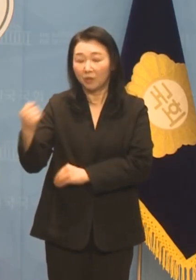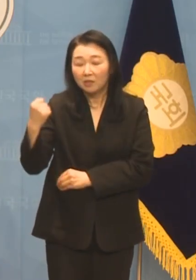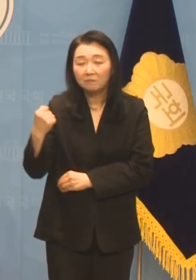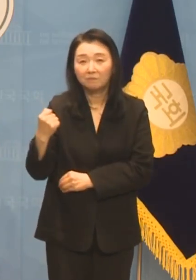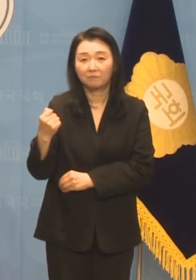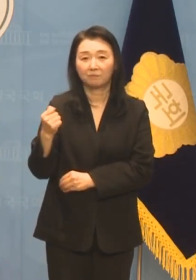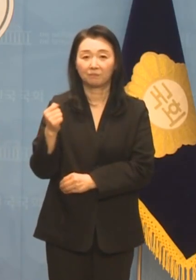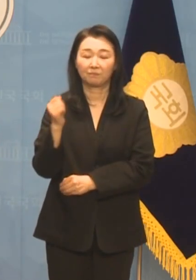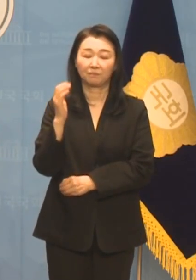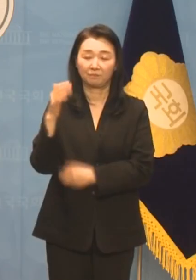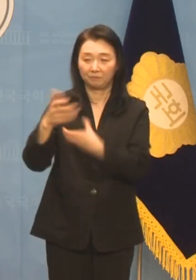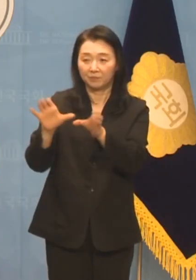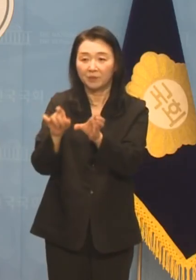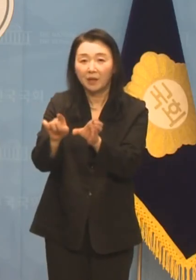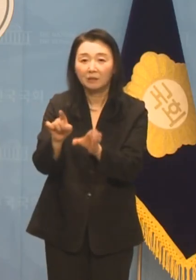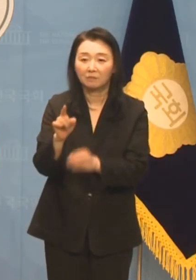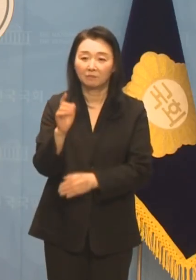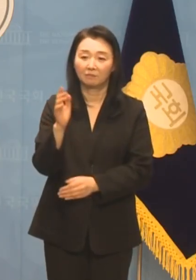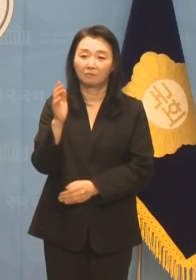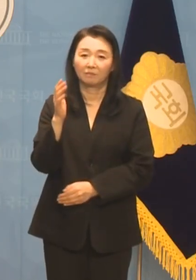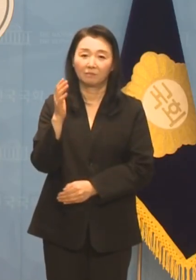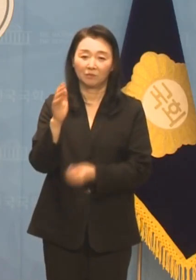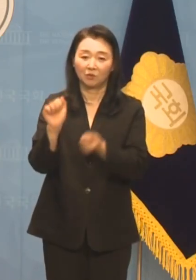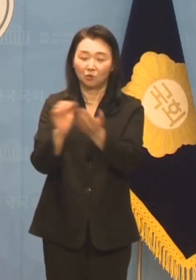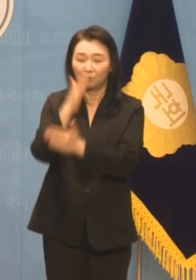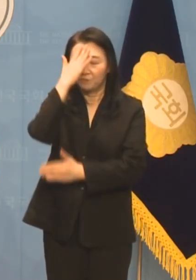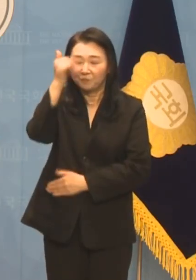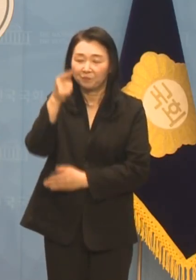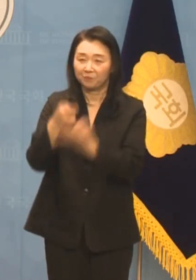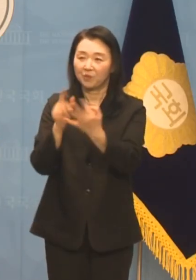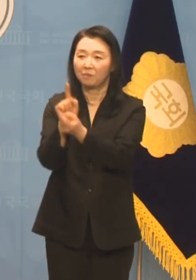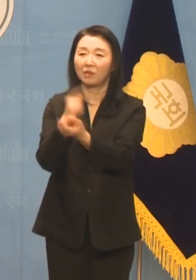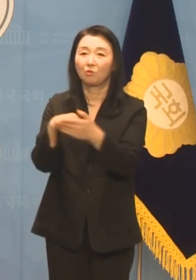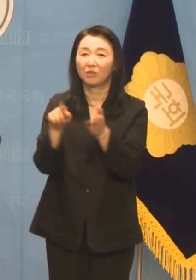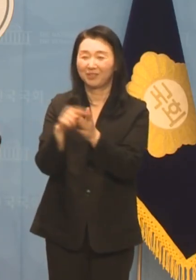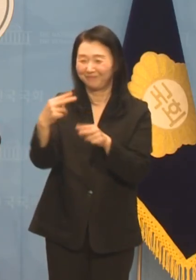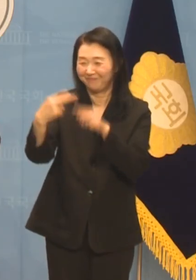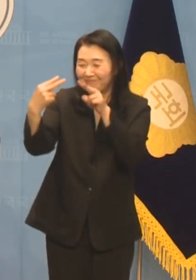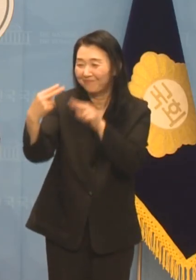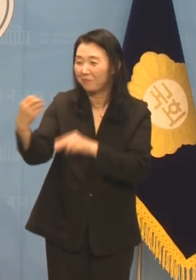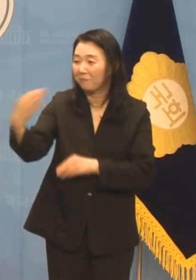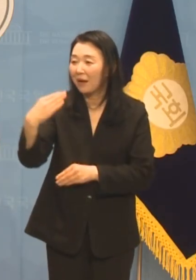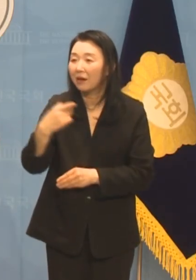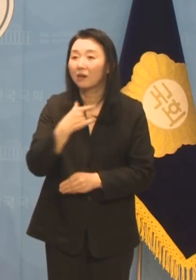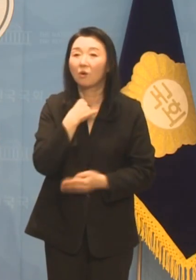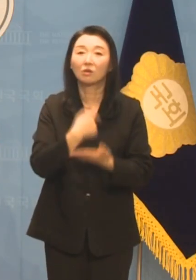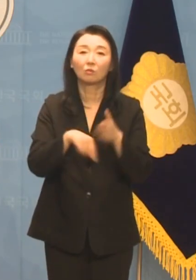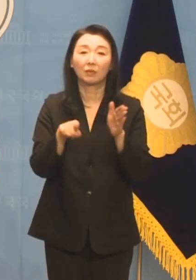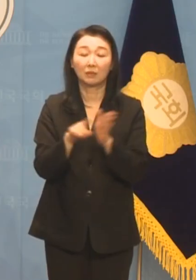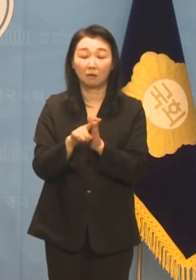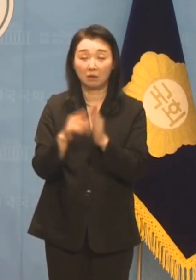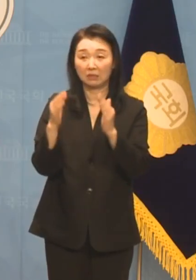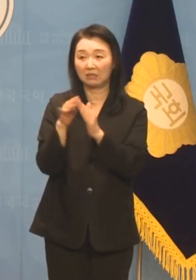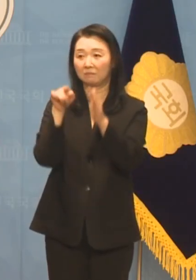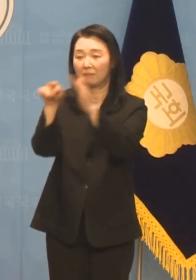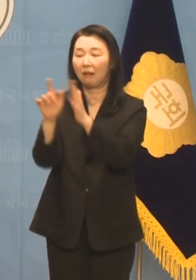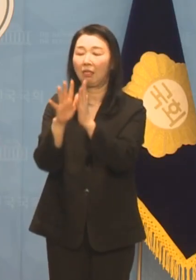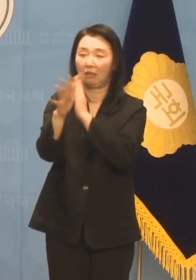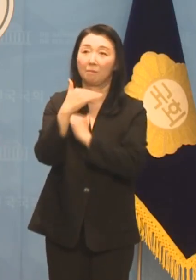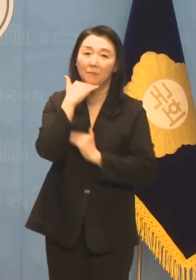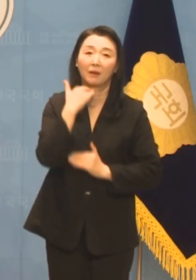내란숙의 윤석열 아련을 위해서 눈도장을 찍고 한 말씀 얻기 위해서 한남동 밖까지 줄을